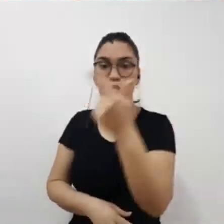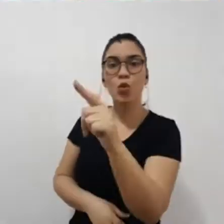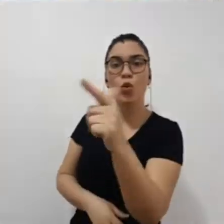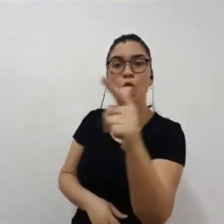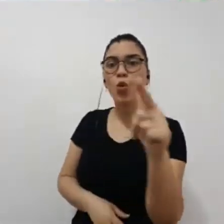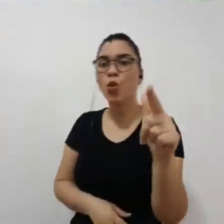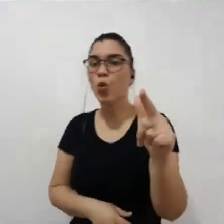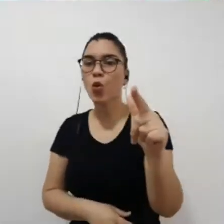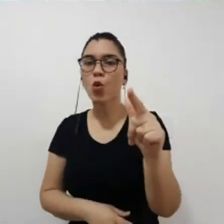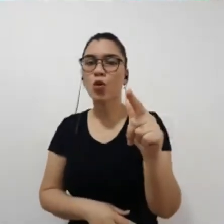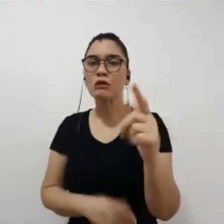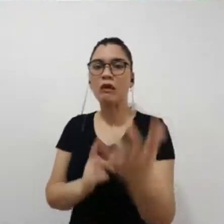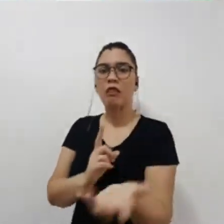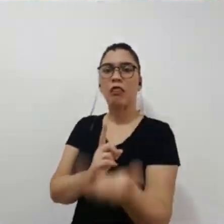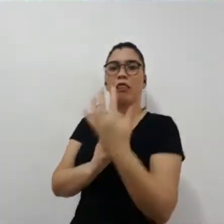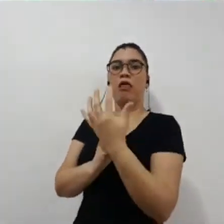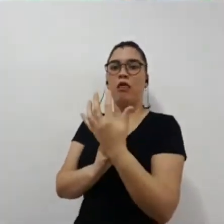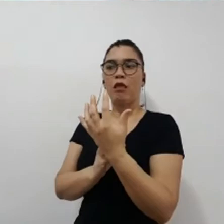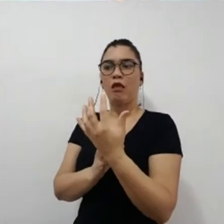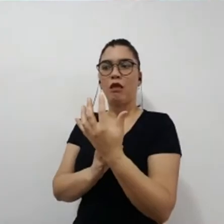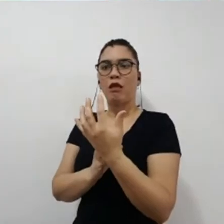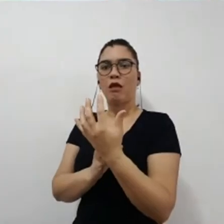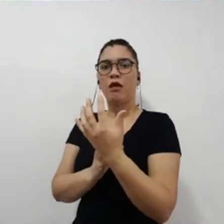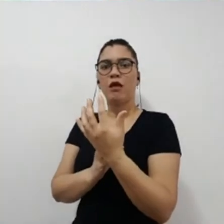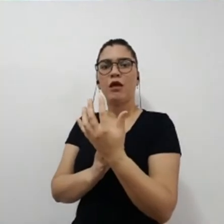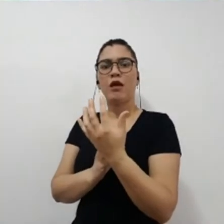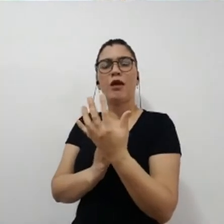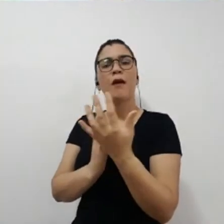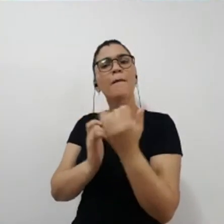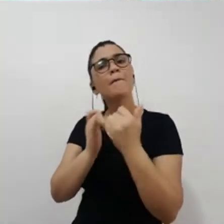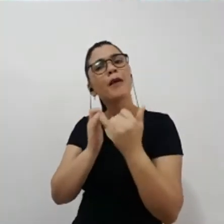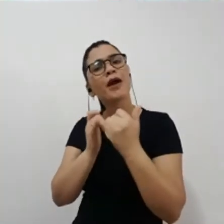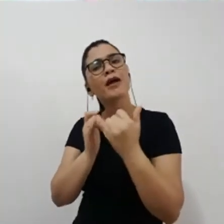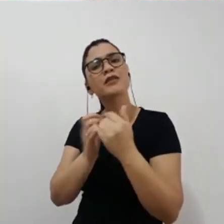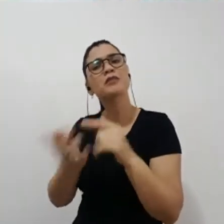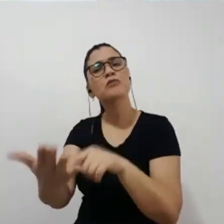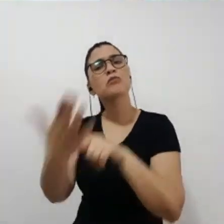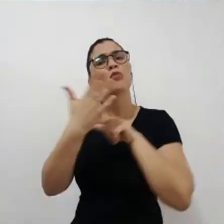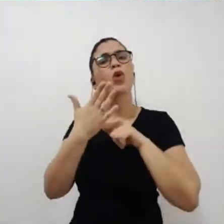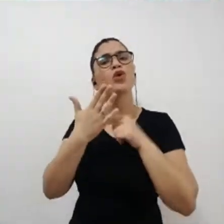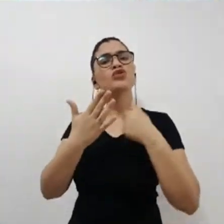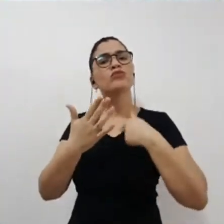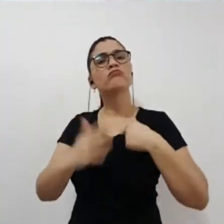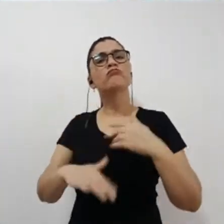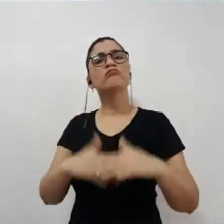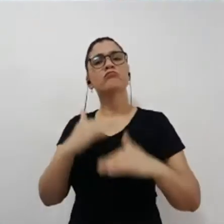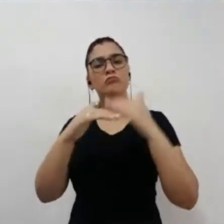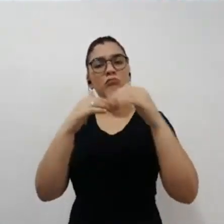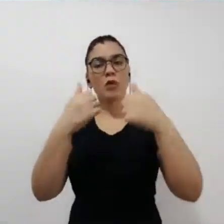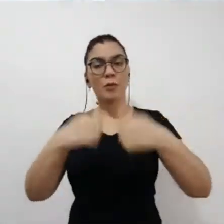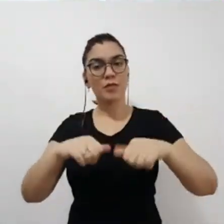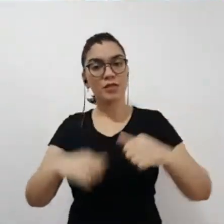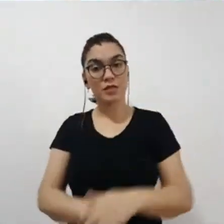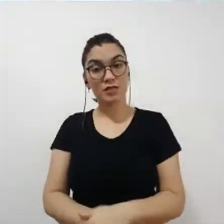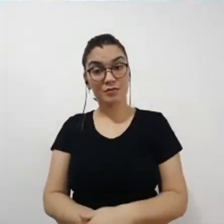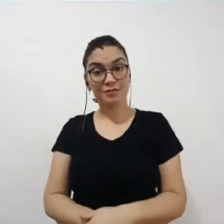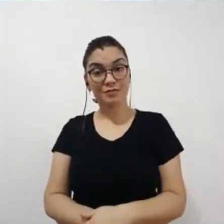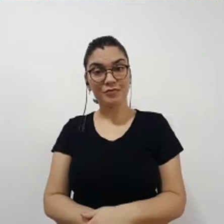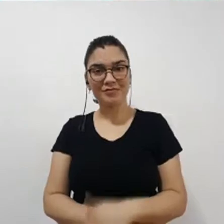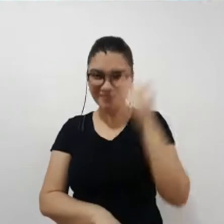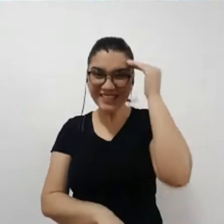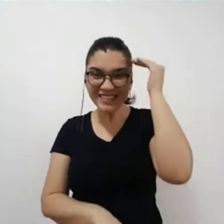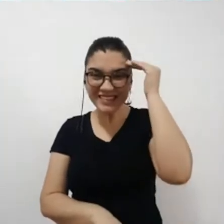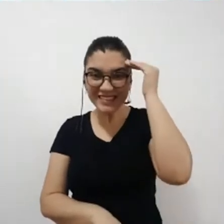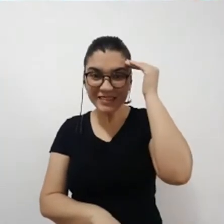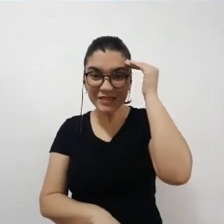oprimem, acabam cooperando para o teu crescimento, pois você precisa lidar com isso. Os teus pecados, de